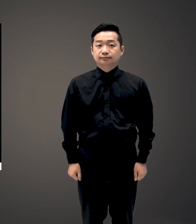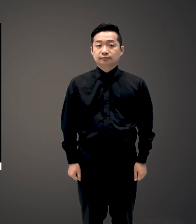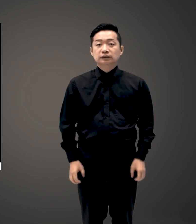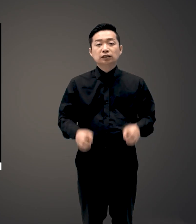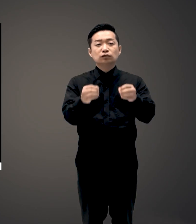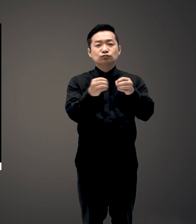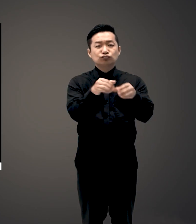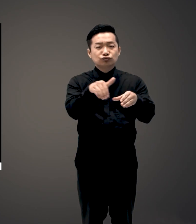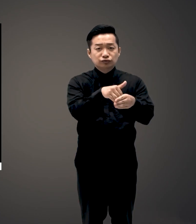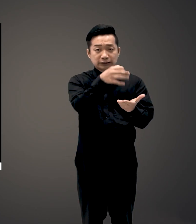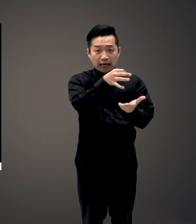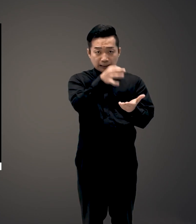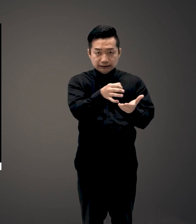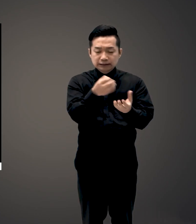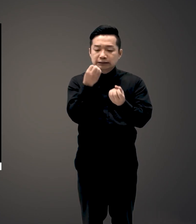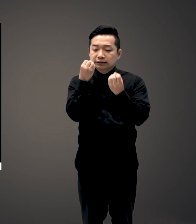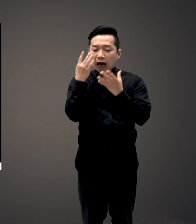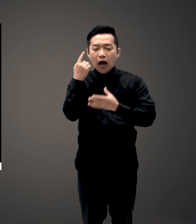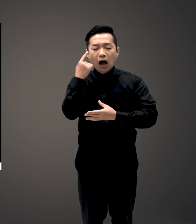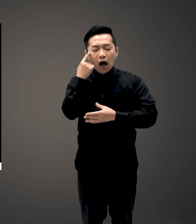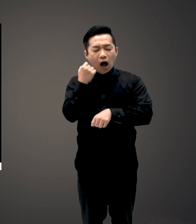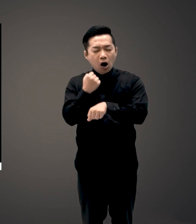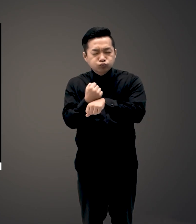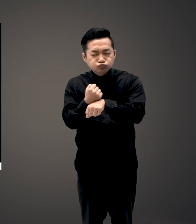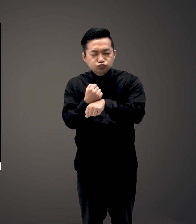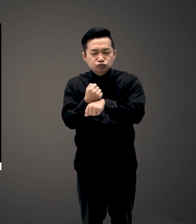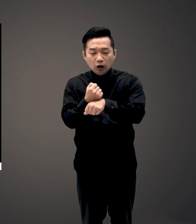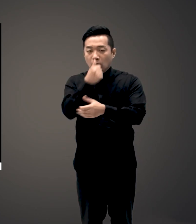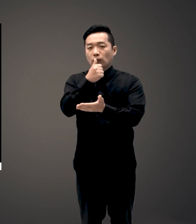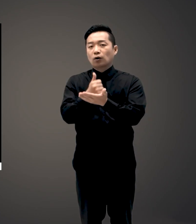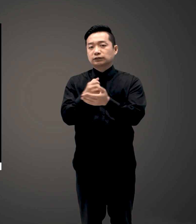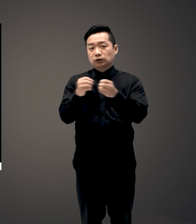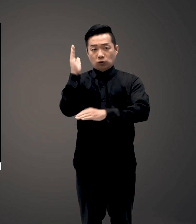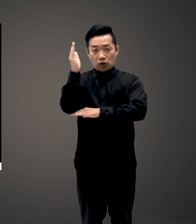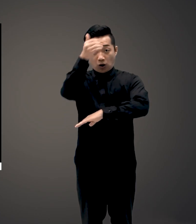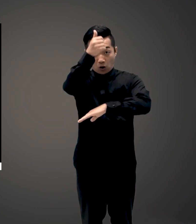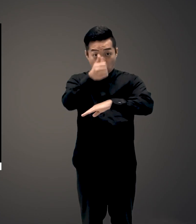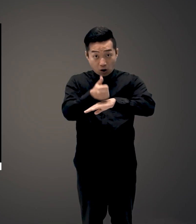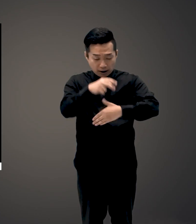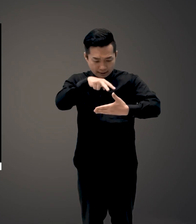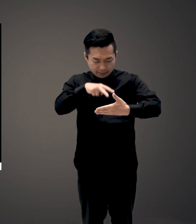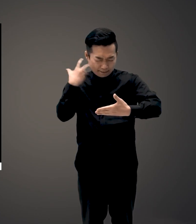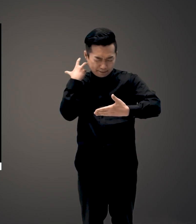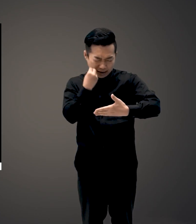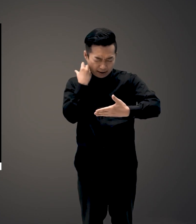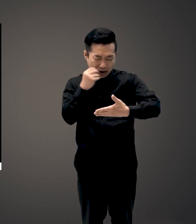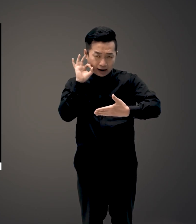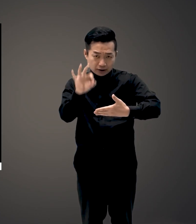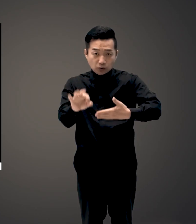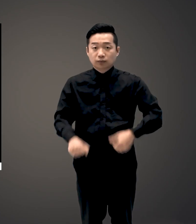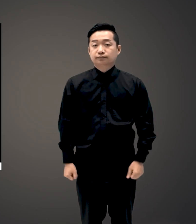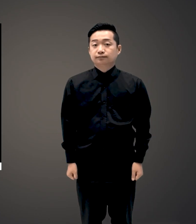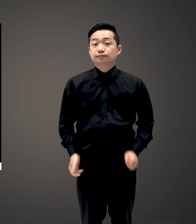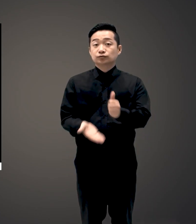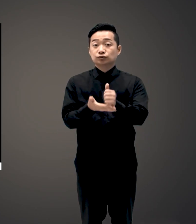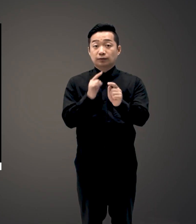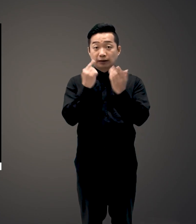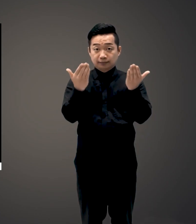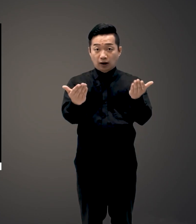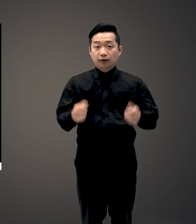대단하네. 지금 대통령까지 왔다는데. 군중 속에서 상주는 고인의 딸 마들렌.